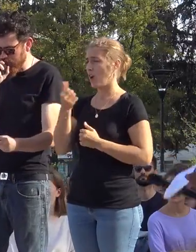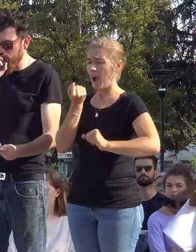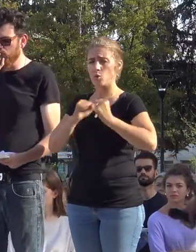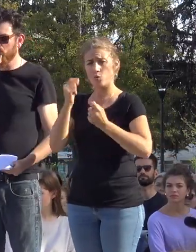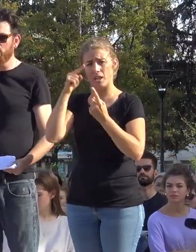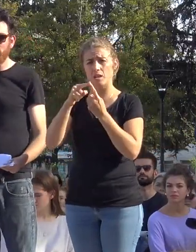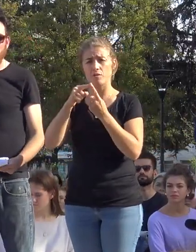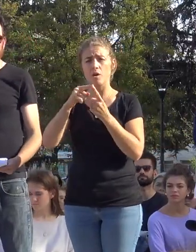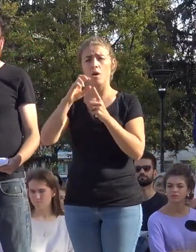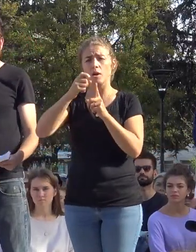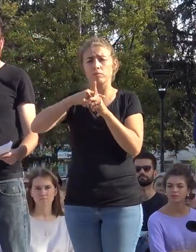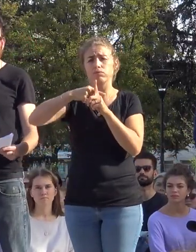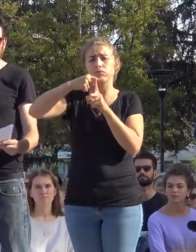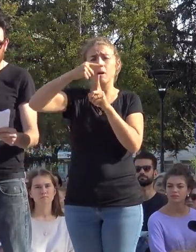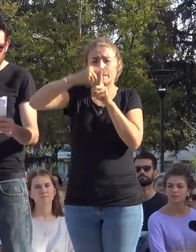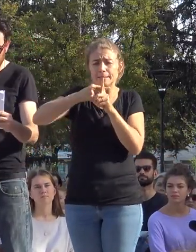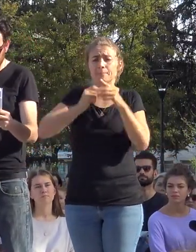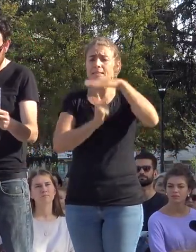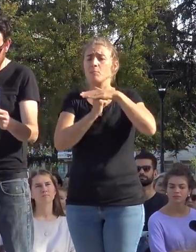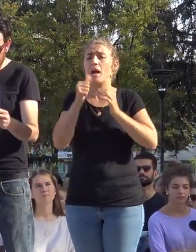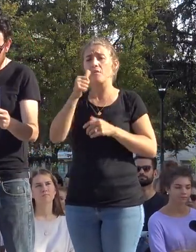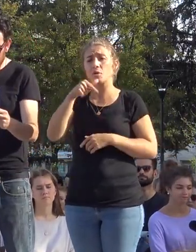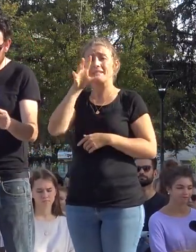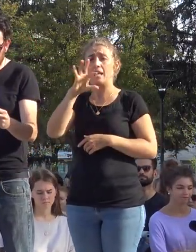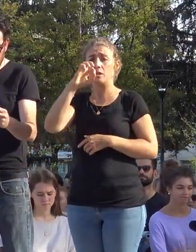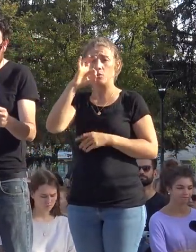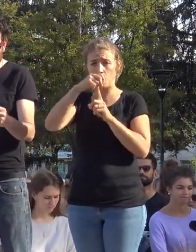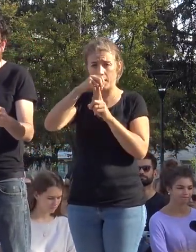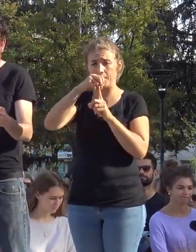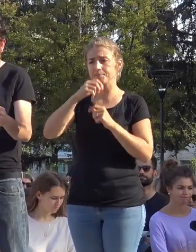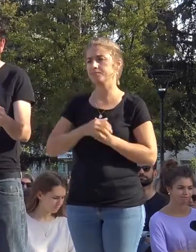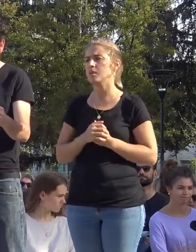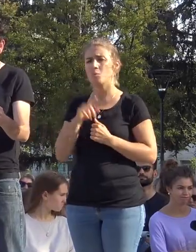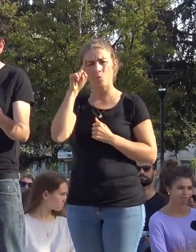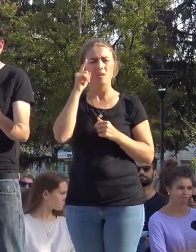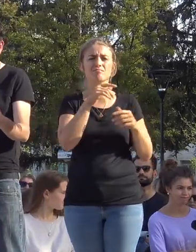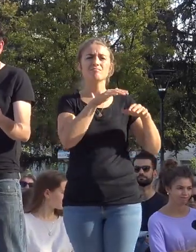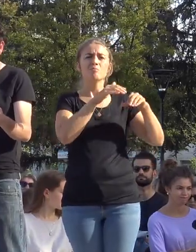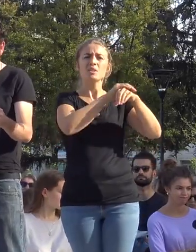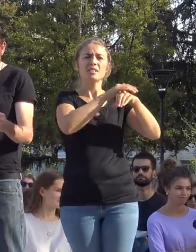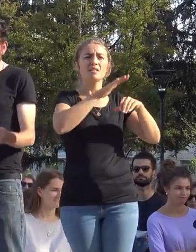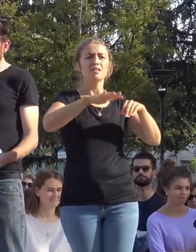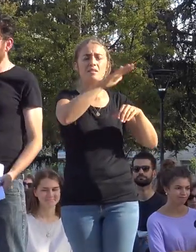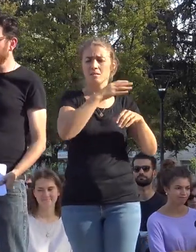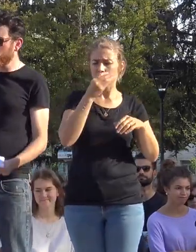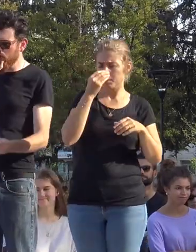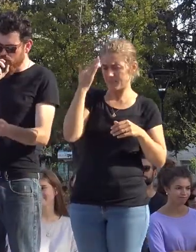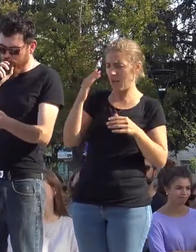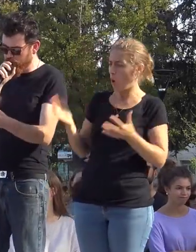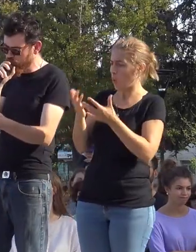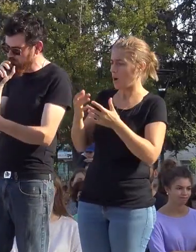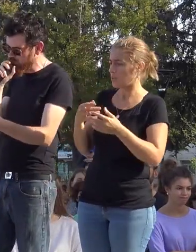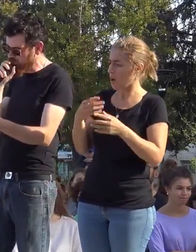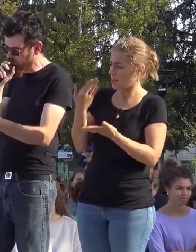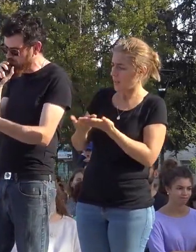réchauffement climatique en dessous de la barre des 1,5 degrés. Car des politiques compatibles avec cet objectif peuvent permettre de réduire